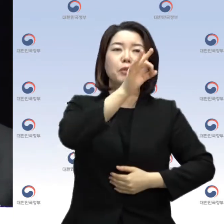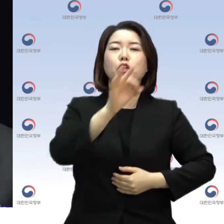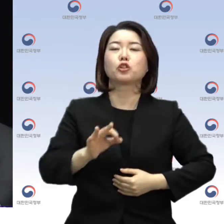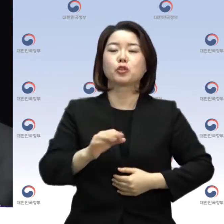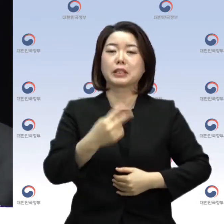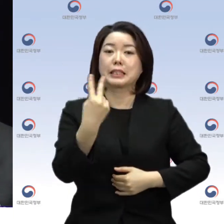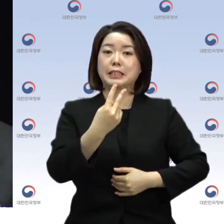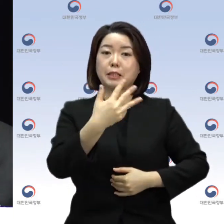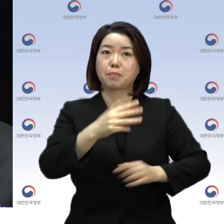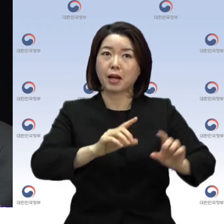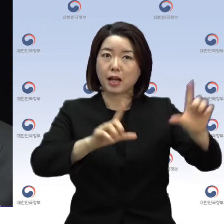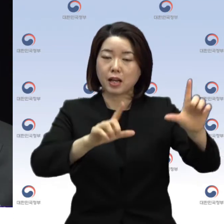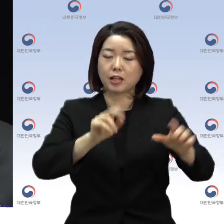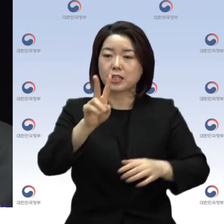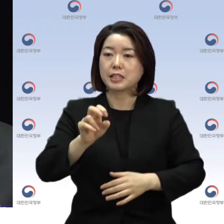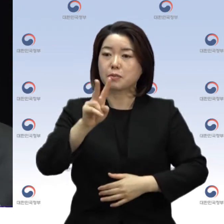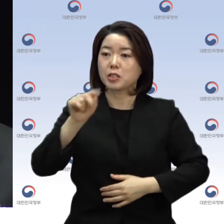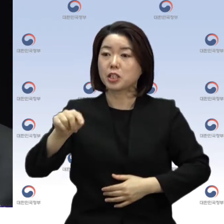2008년에